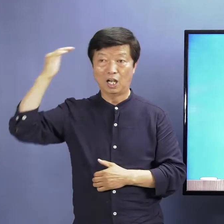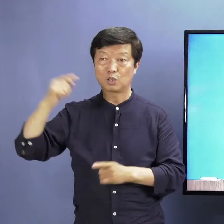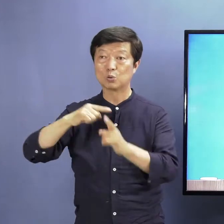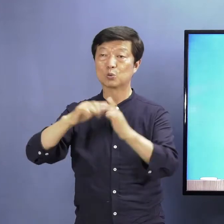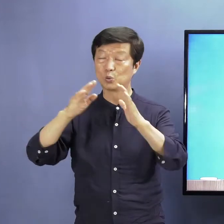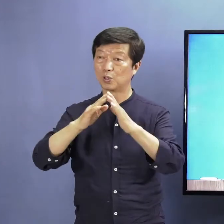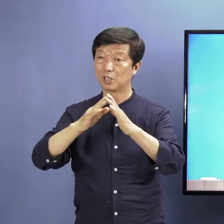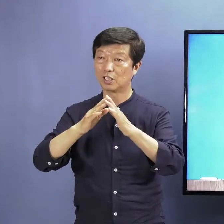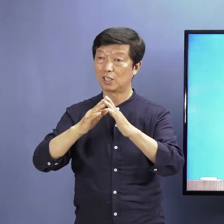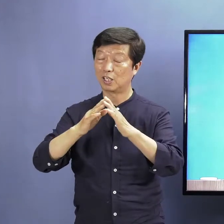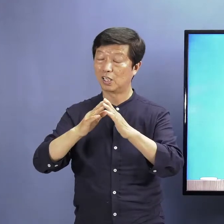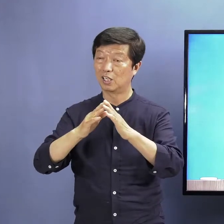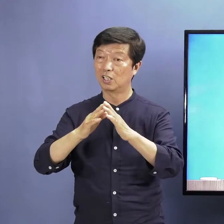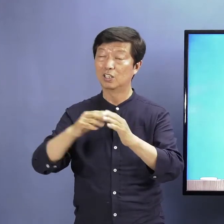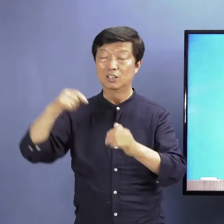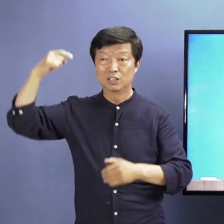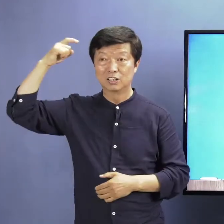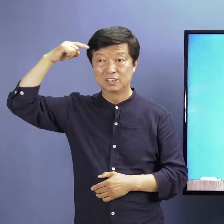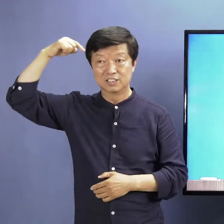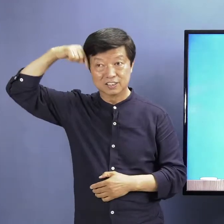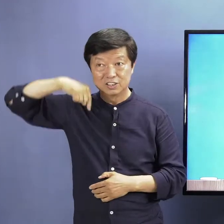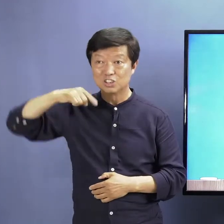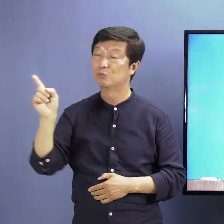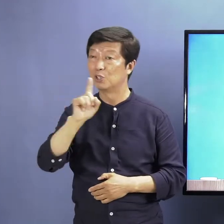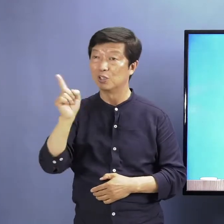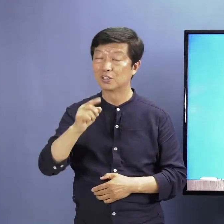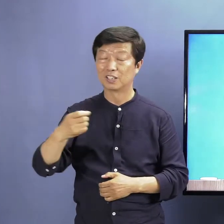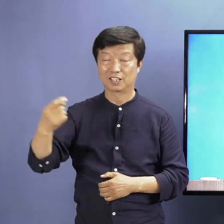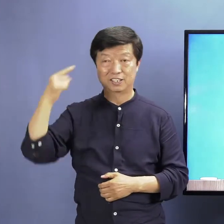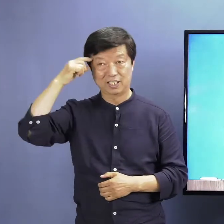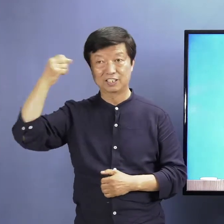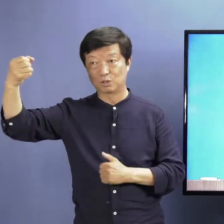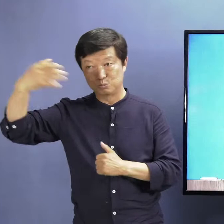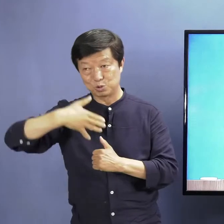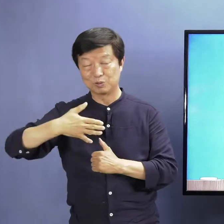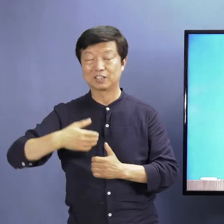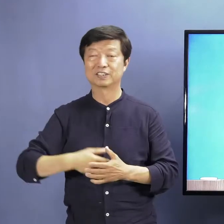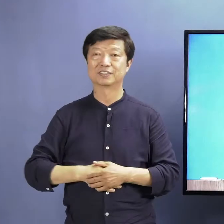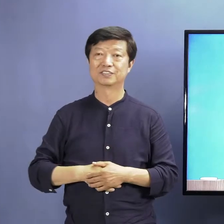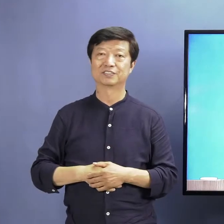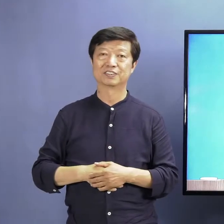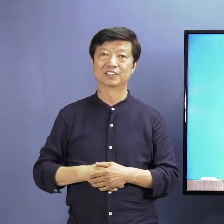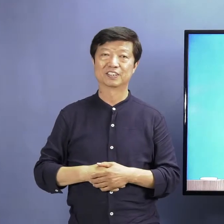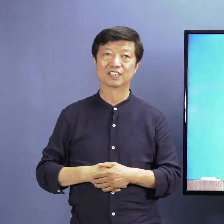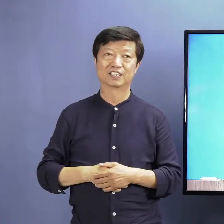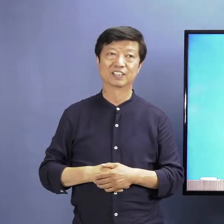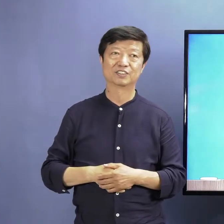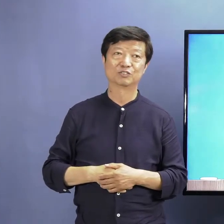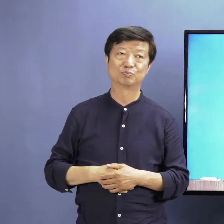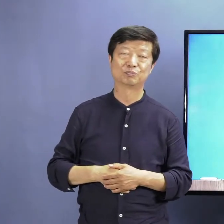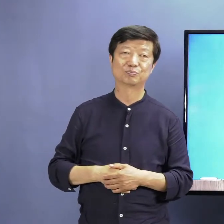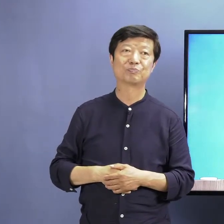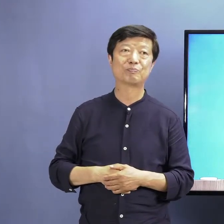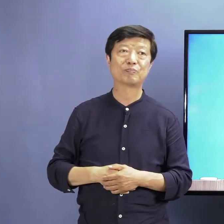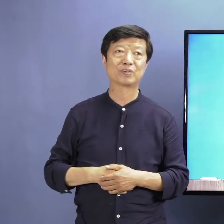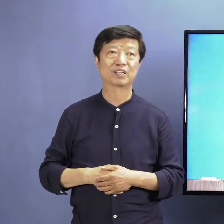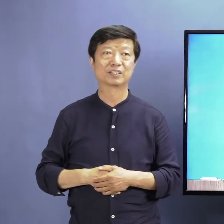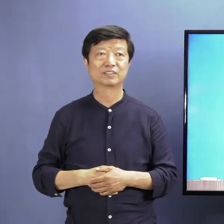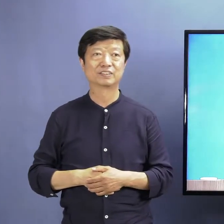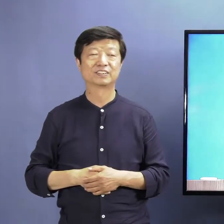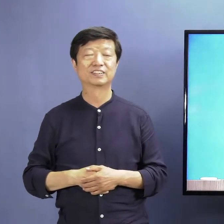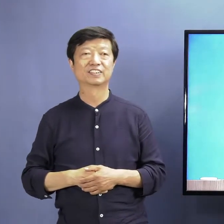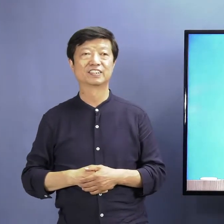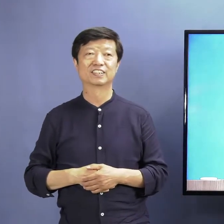어떻게 달라졌느냐, 어떠냐, 뭐 등등 물어봐요. 사실은 뭐 그 사이에 계속 왔다 갔다 했으니까 그렇게 한 번도 안 왔던